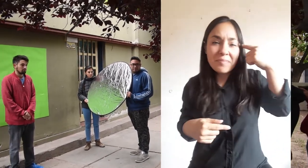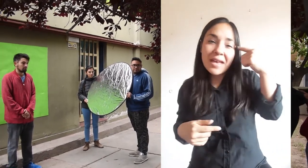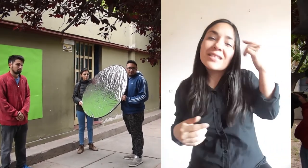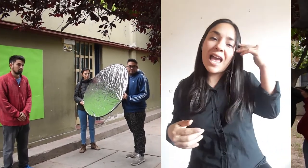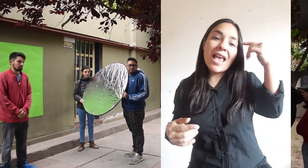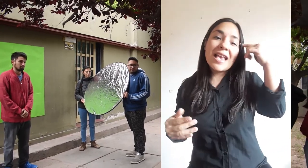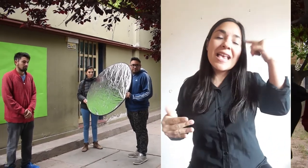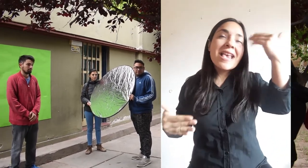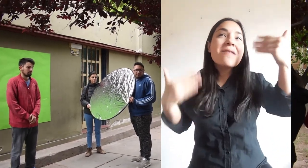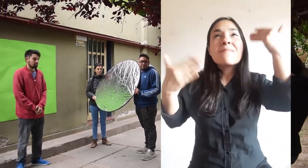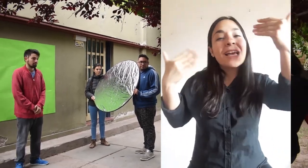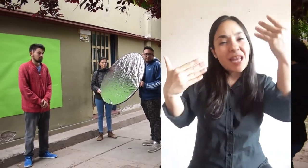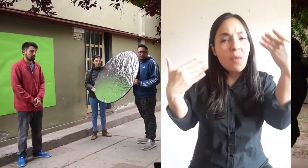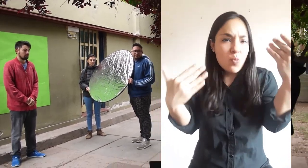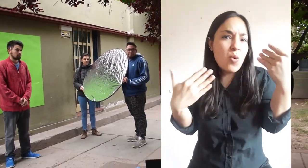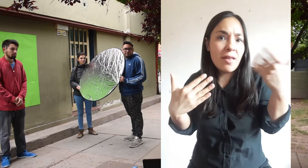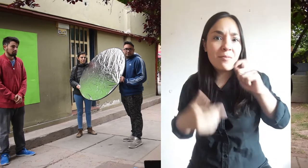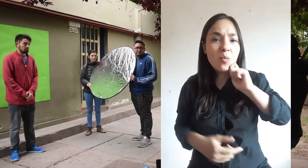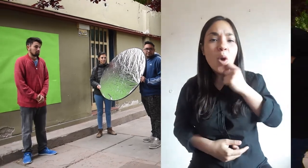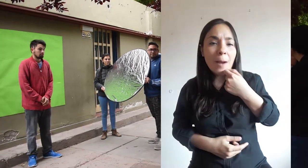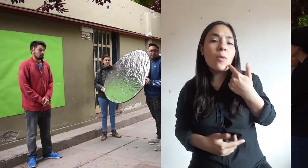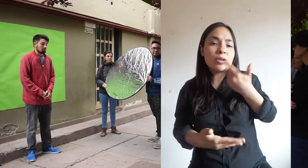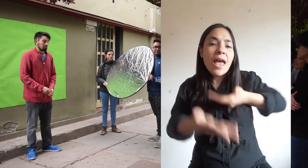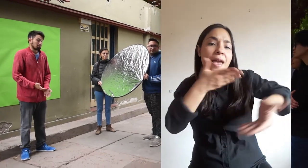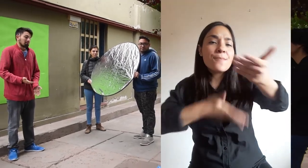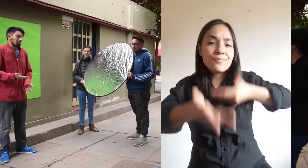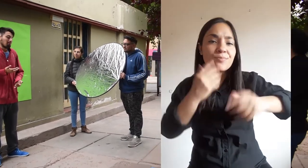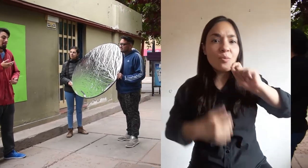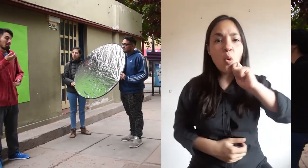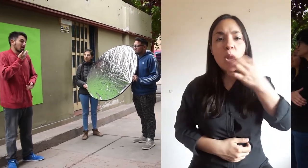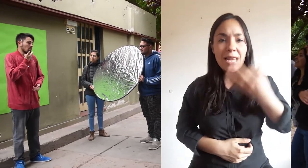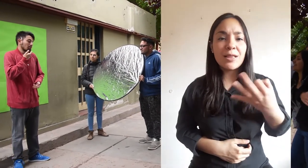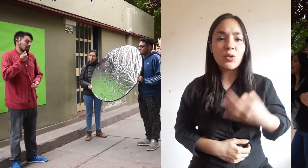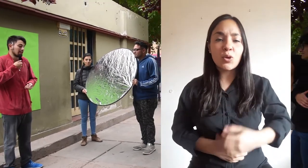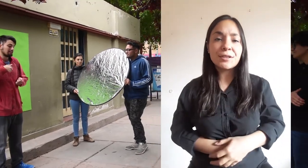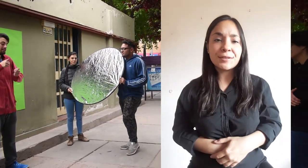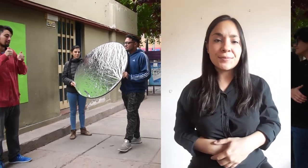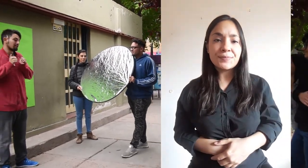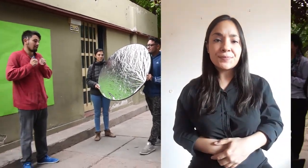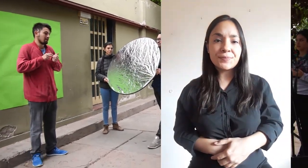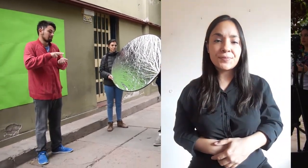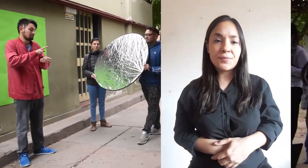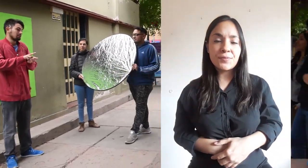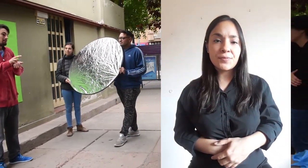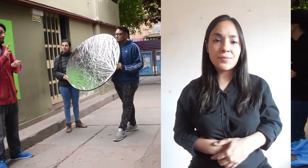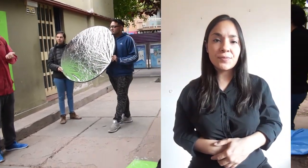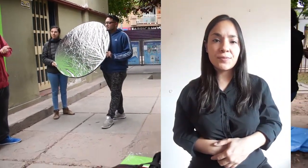demás, que fue muy hermoso poder vivenciarlo. Y porque creo que